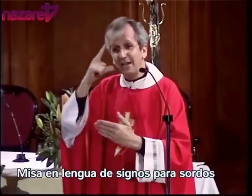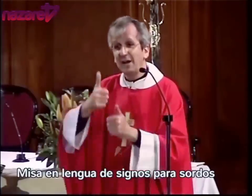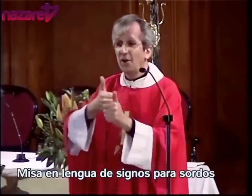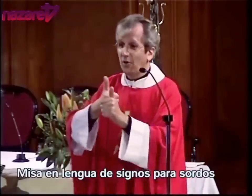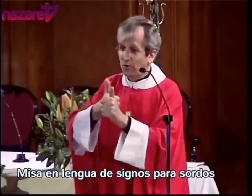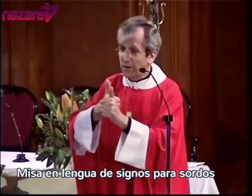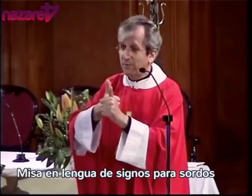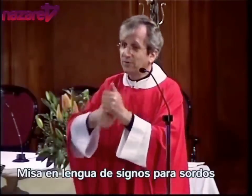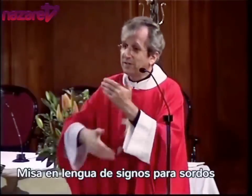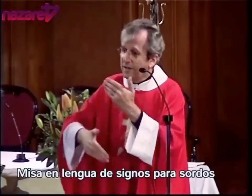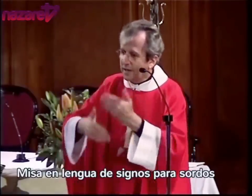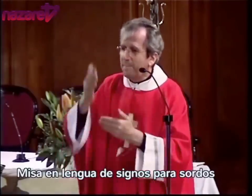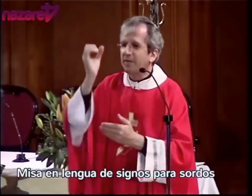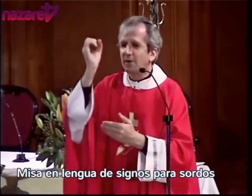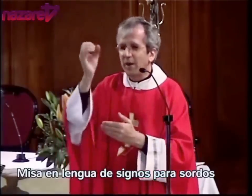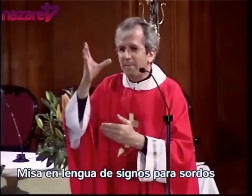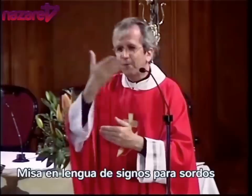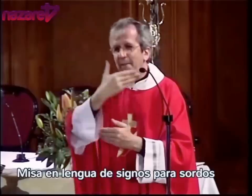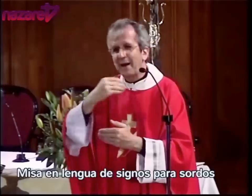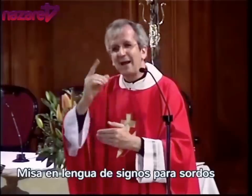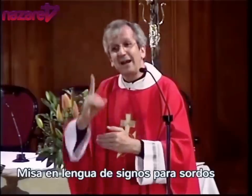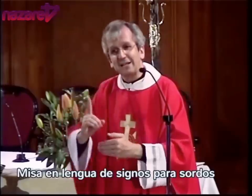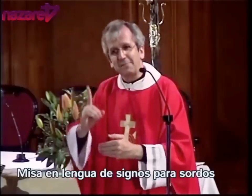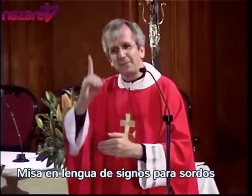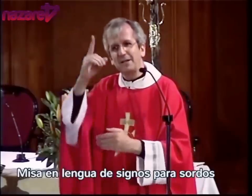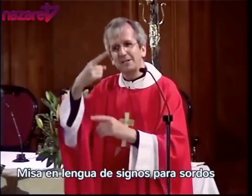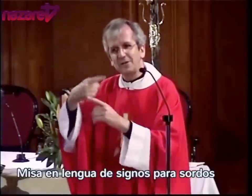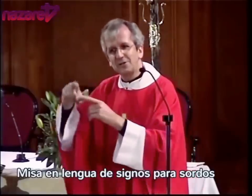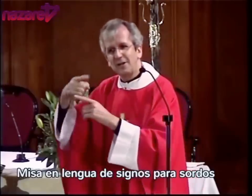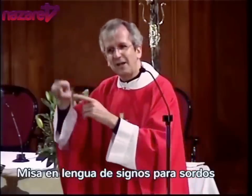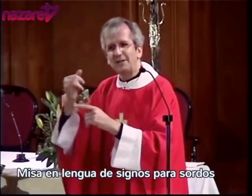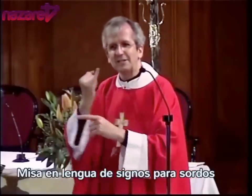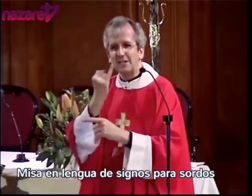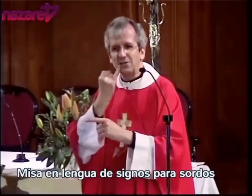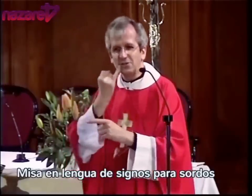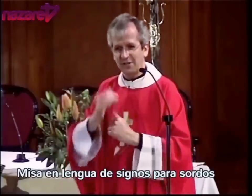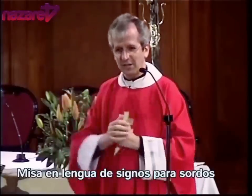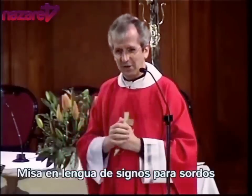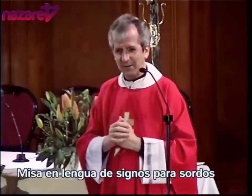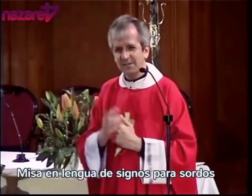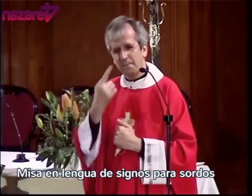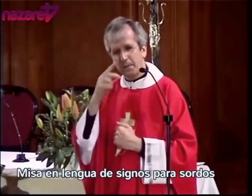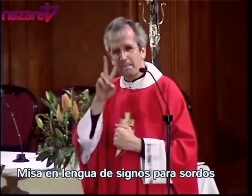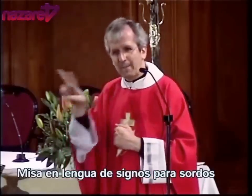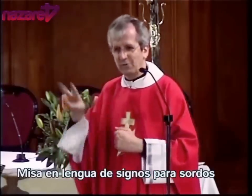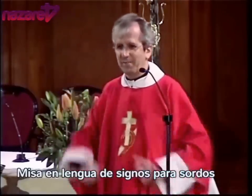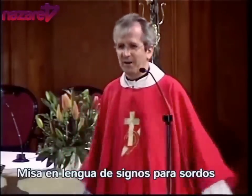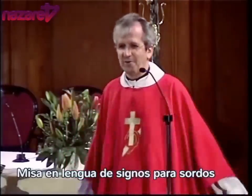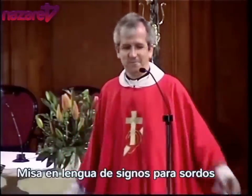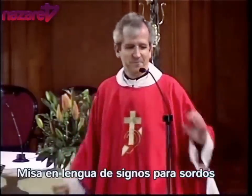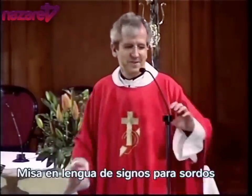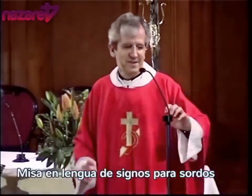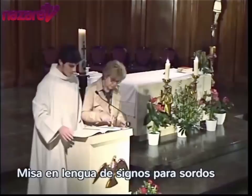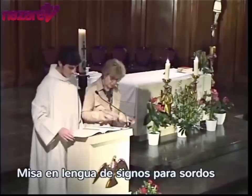aquel día con los apóstoles que empezaron a proclamar las maravillas de Dios en distintos idiomas. Vamos a